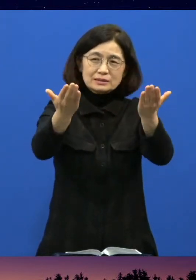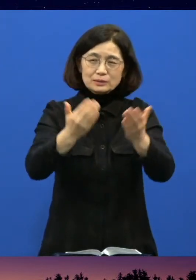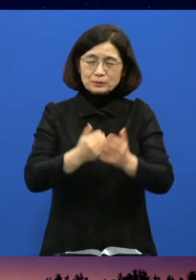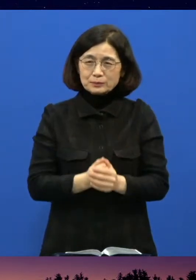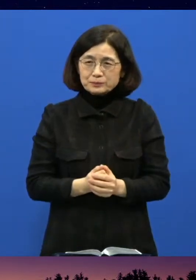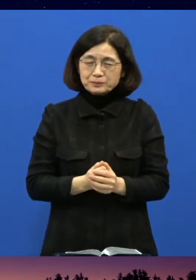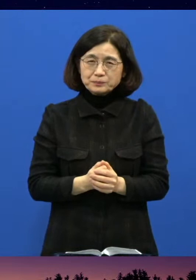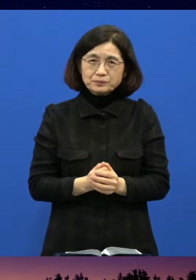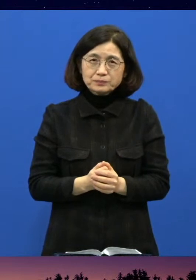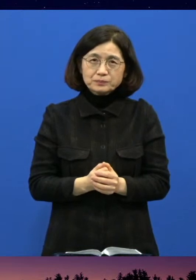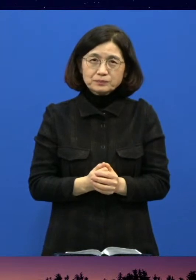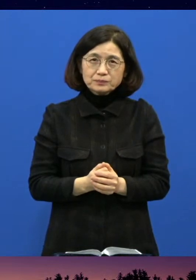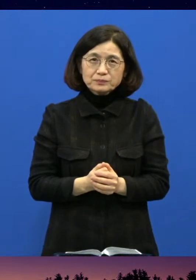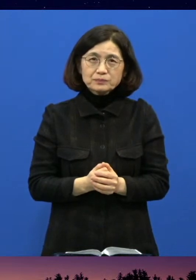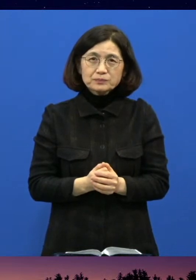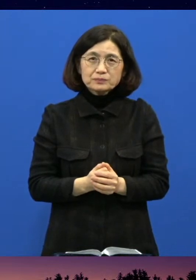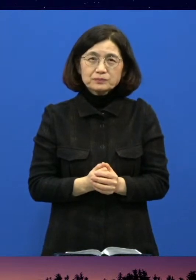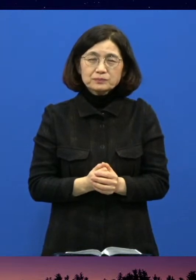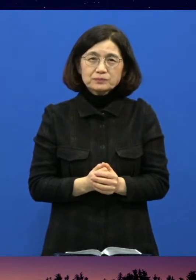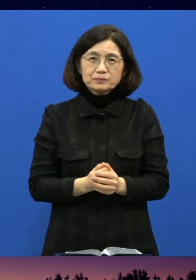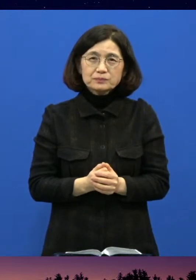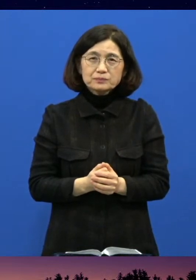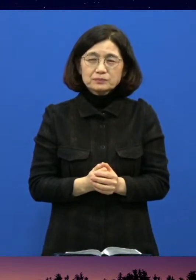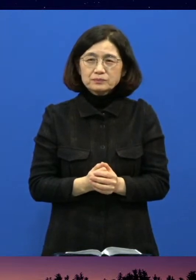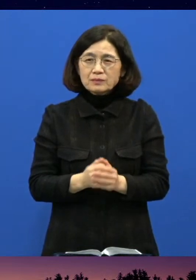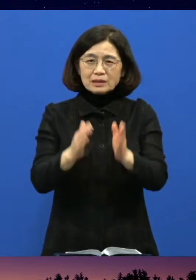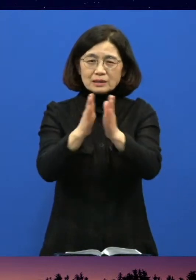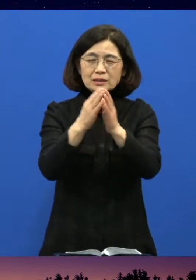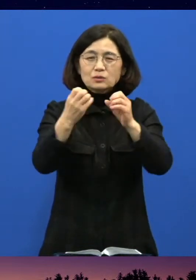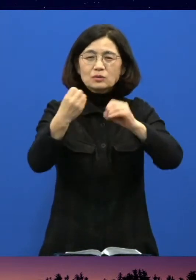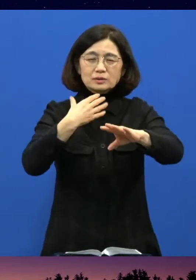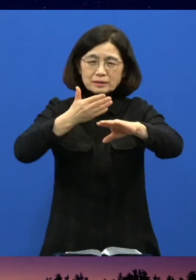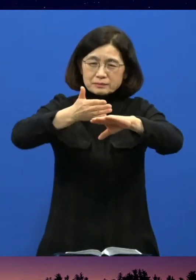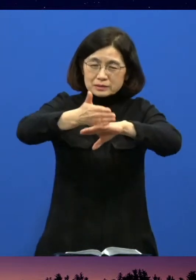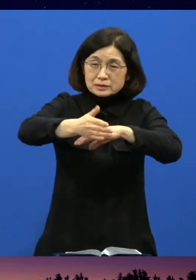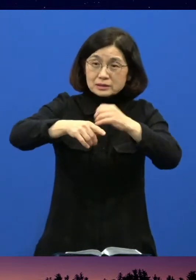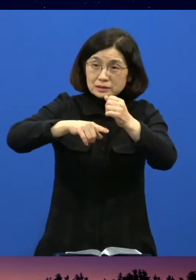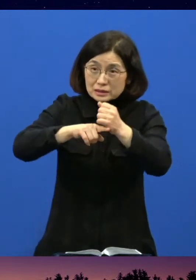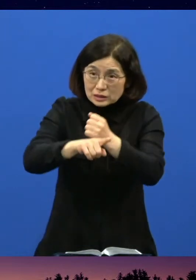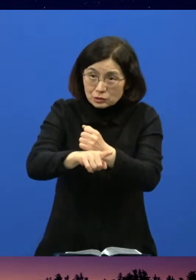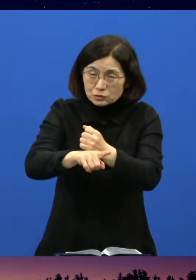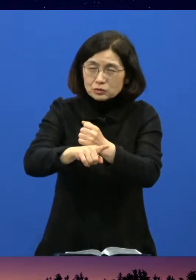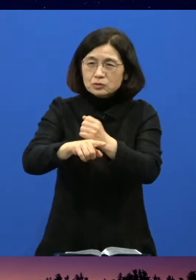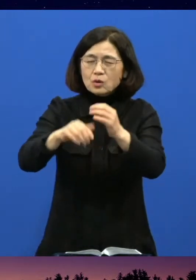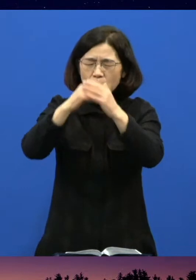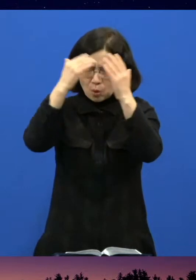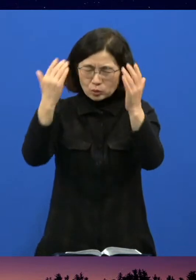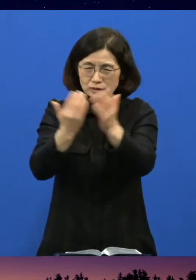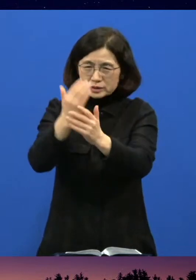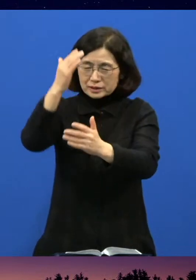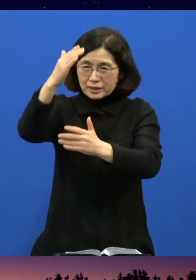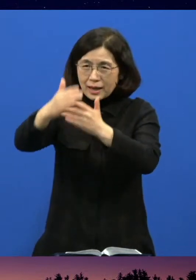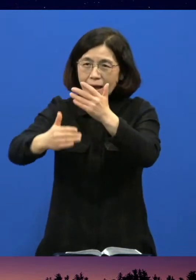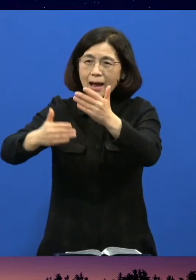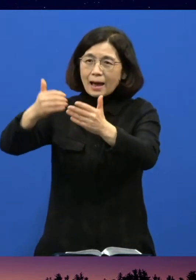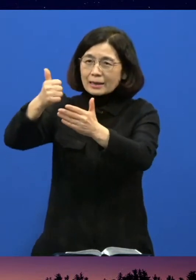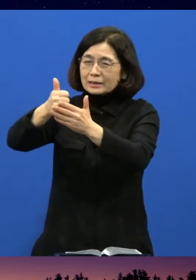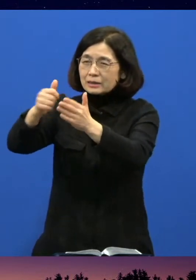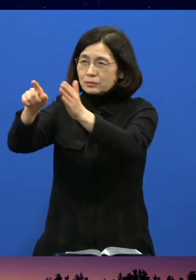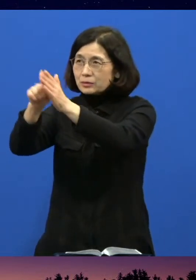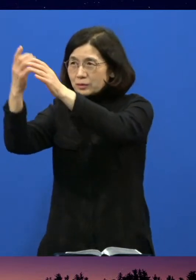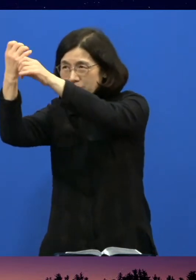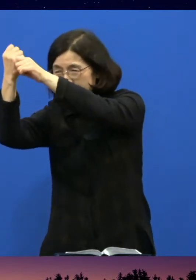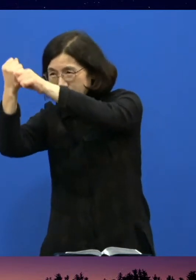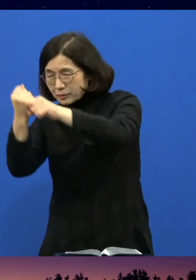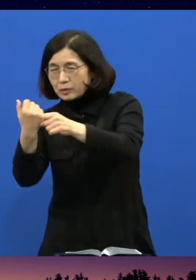우리가 하나님에게 완전히 붙잡힌 바 된 삶을 살아가는 태도를 가지게 하시기 위해서.